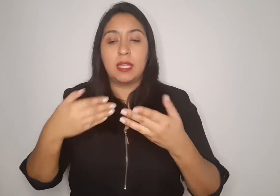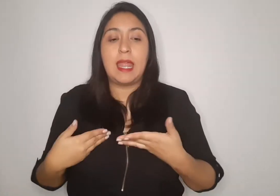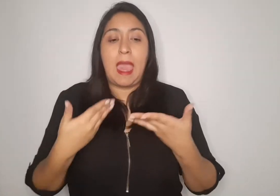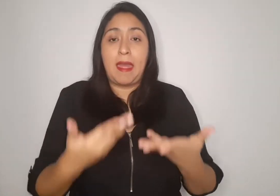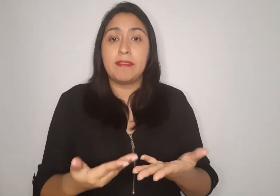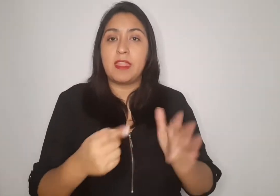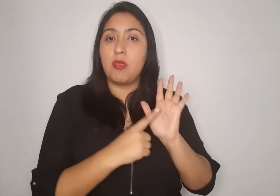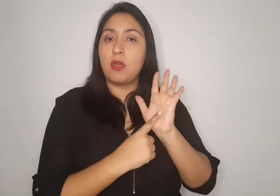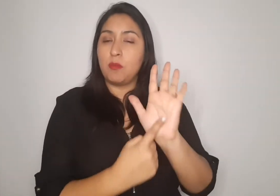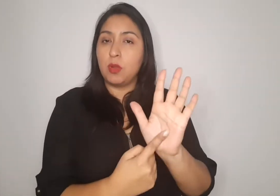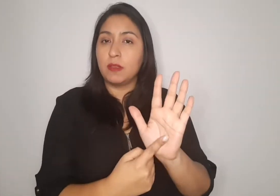muestra?